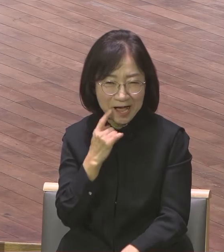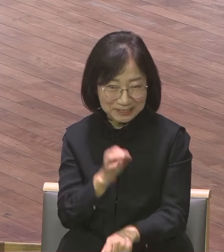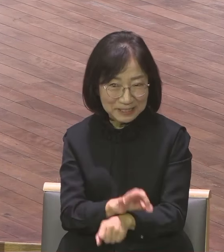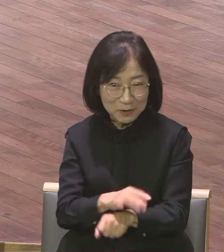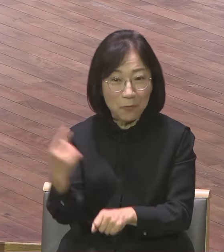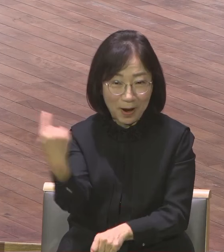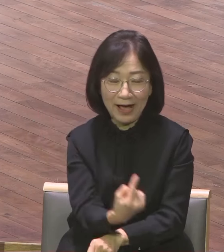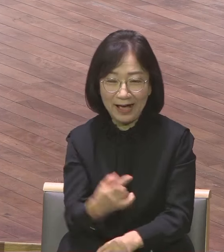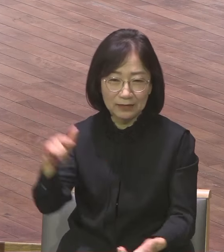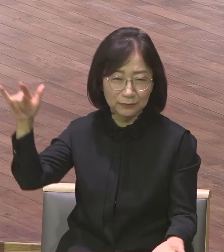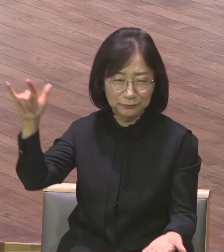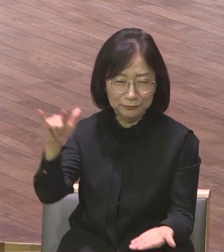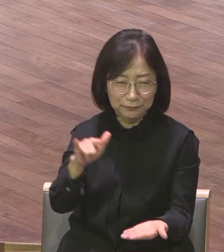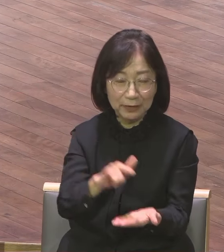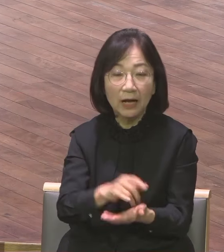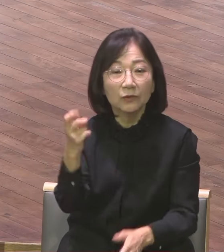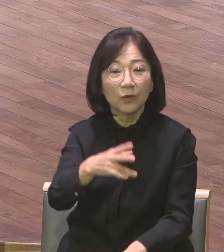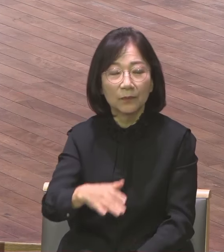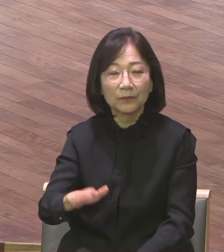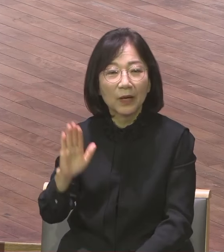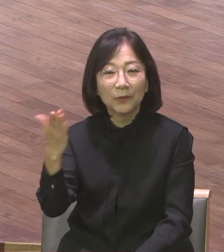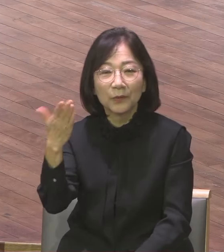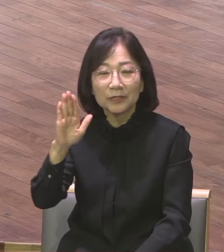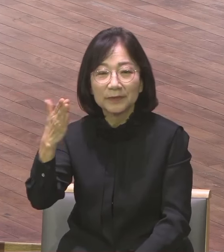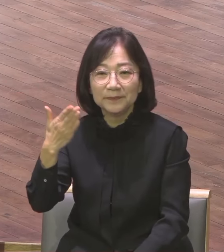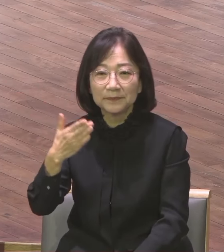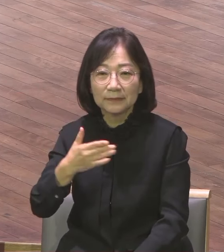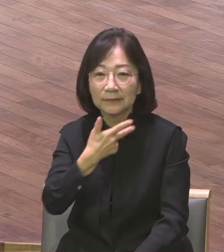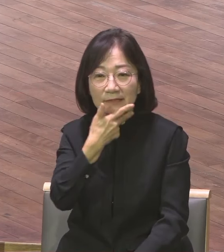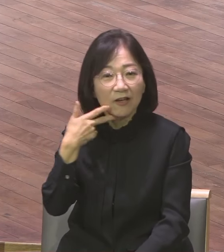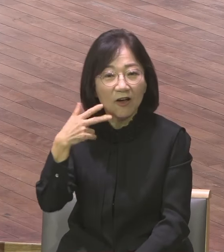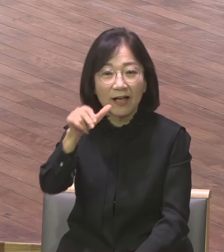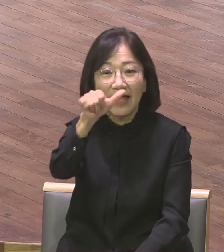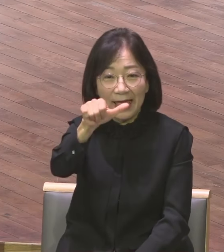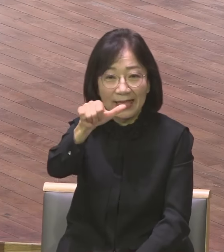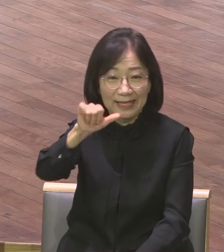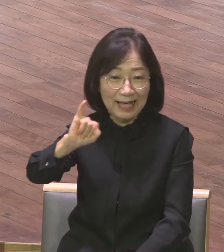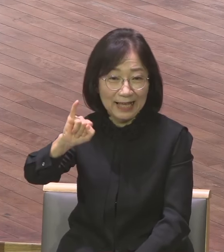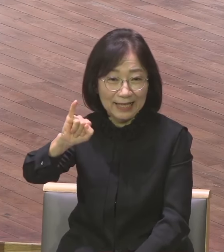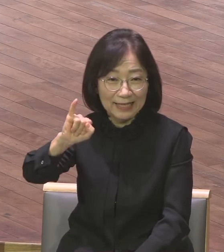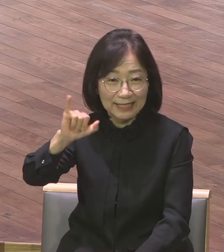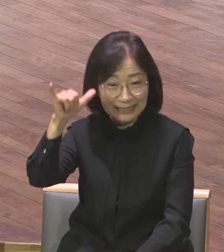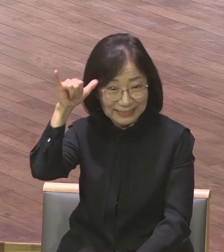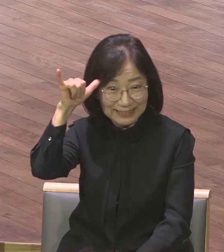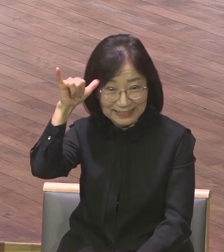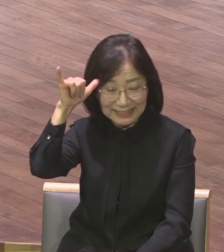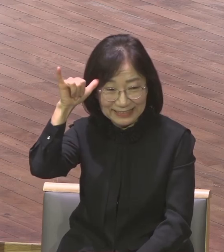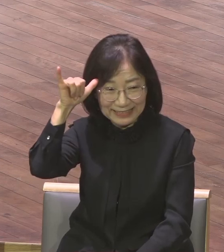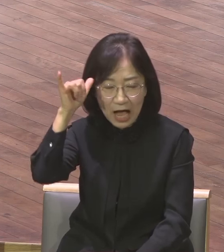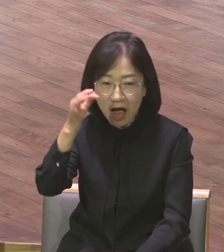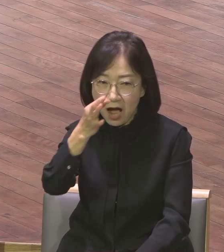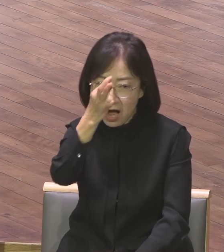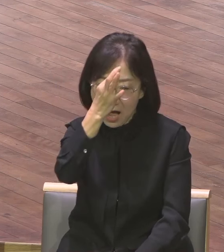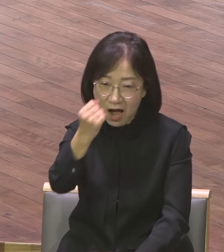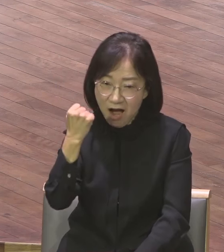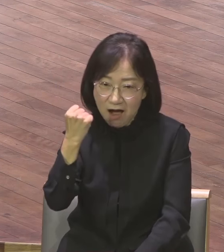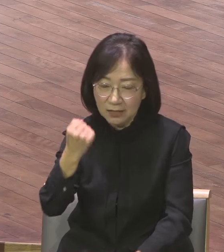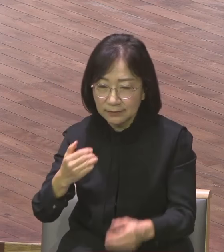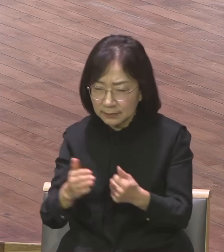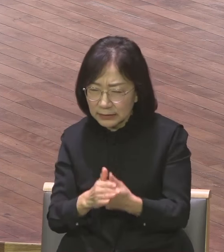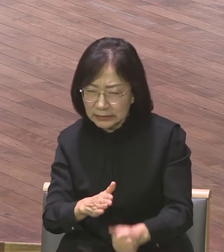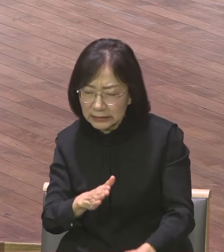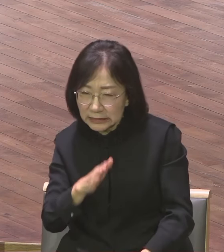요즘 그 AI 그러니까 인공지능이 발달이 돼가지고 그야말로